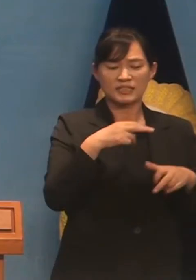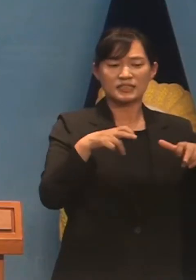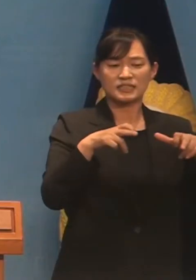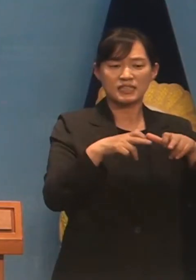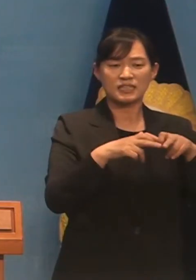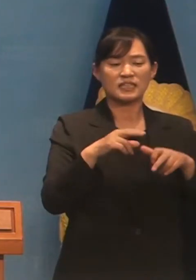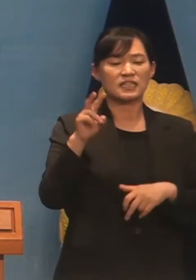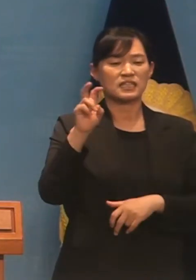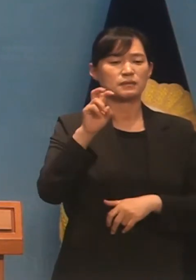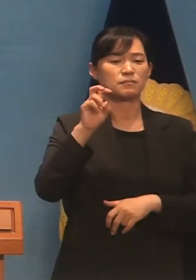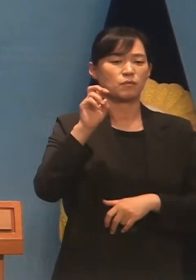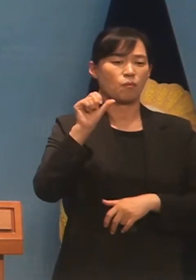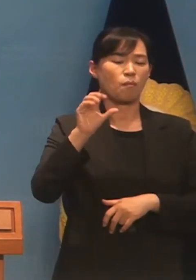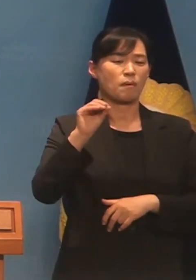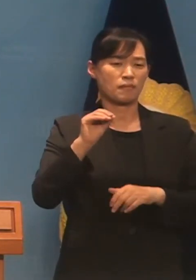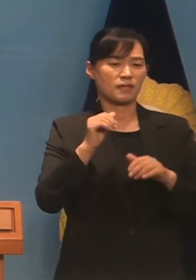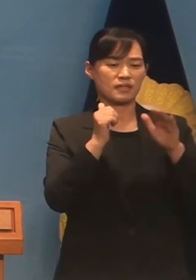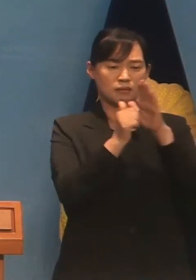명을 대표하는